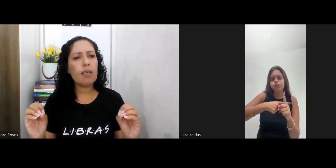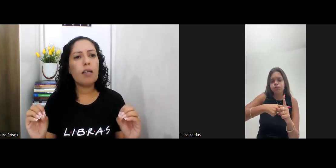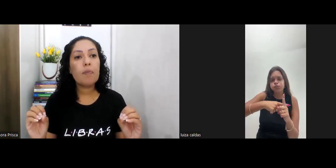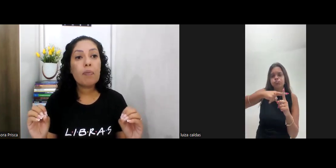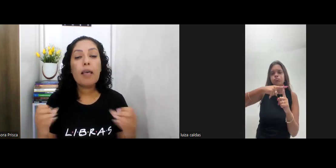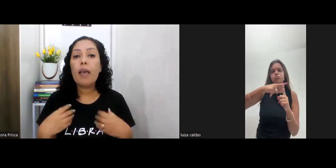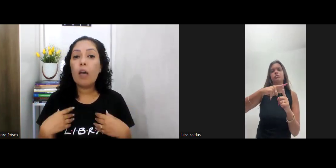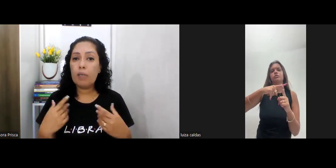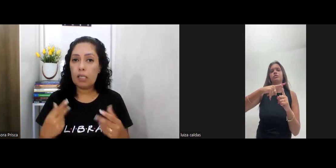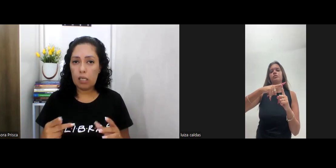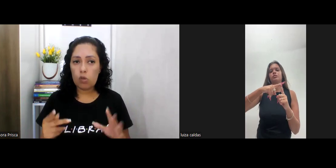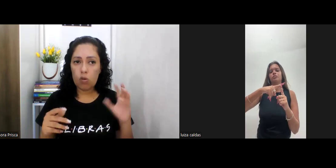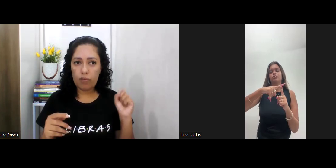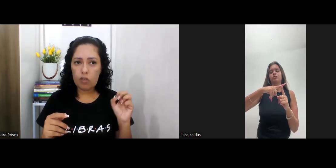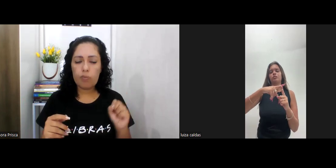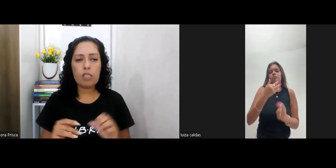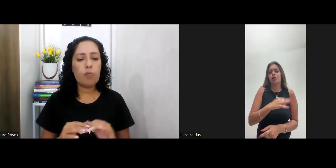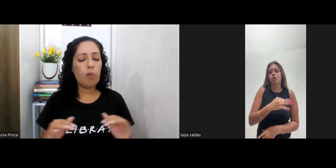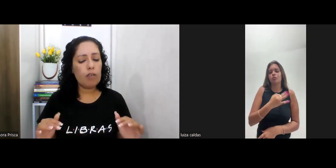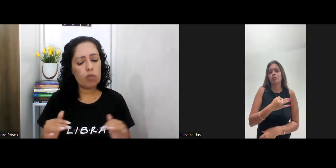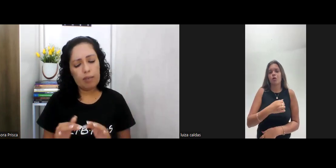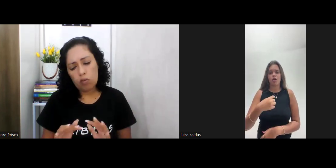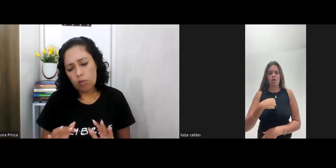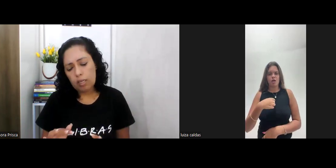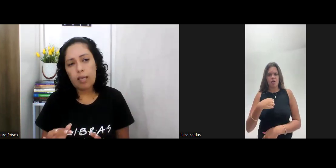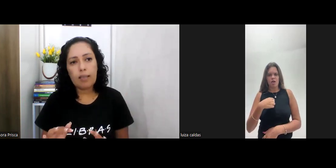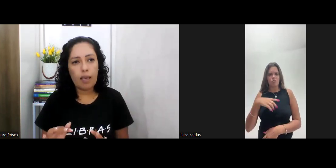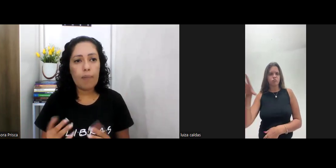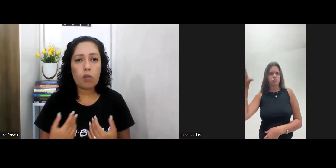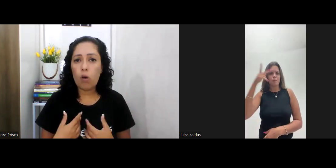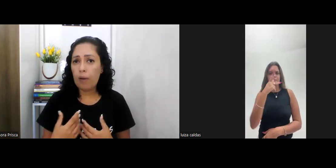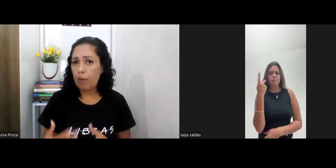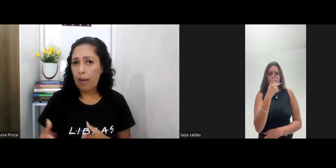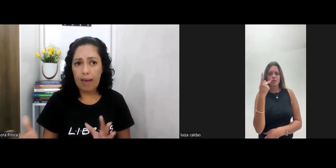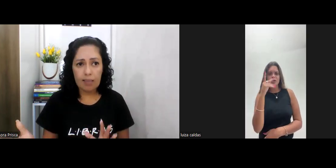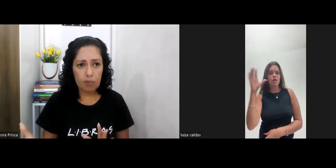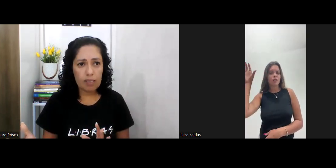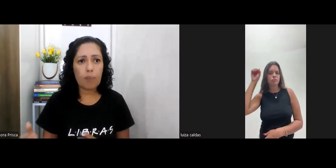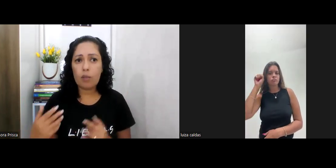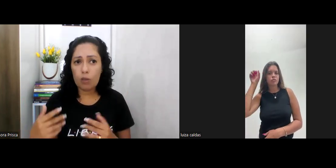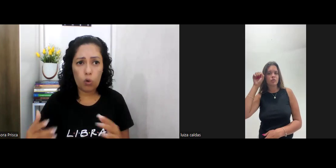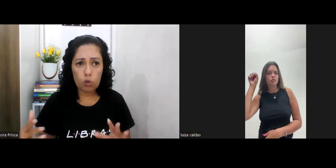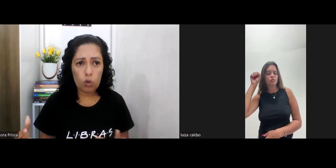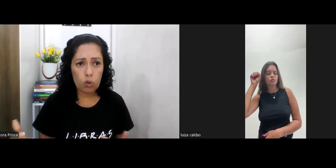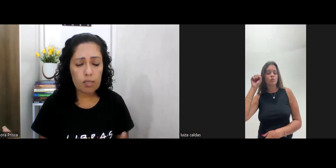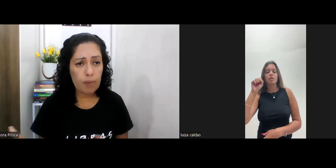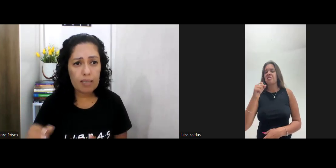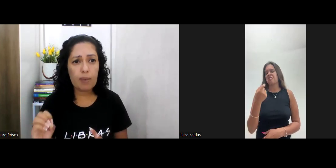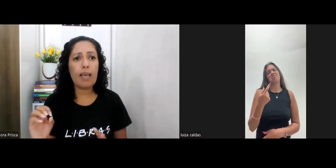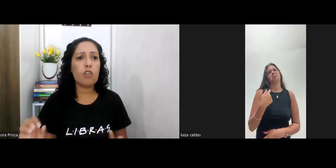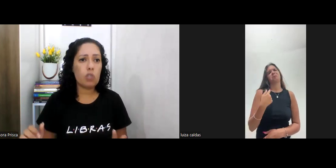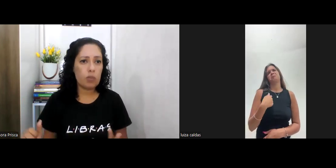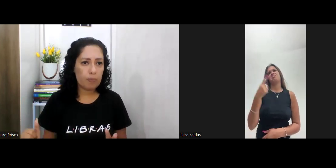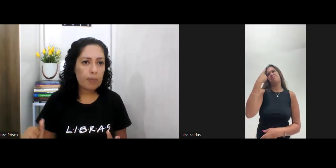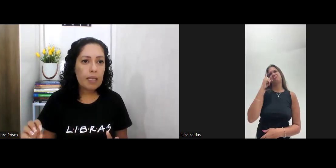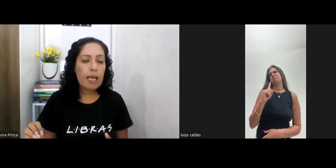Coloca aqui. Eu, Priscila, eu sou ouvinte, mas eu particularmente não consigo entender. A minha dor, para mim, é a máxima sempre. Então, é dor, dor, dor, para mim, é